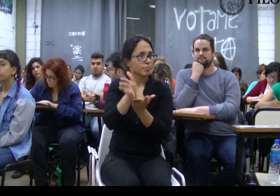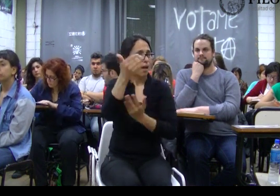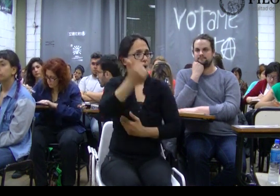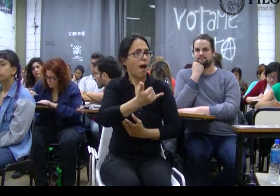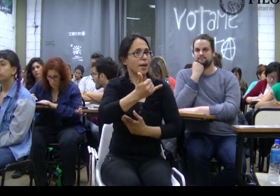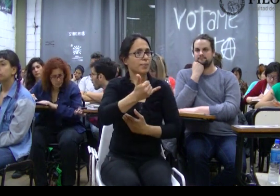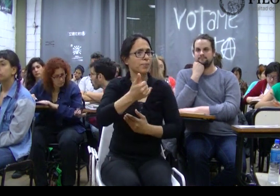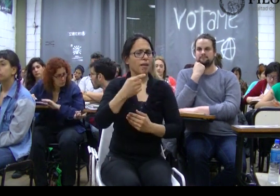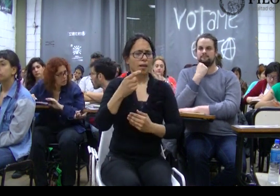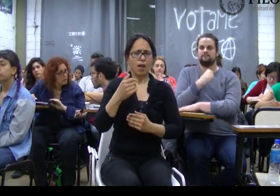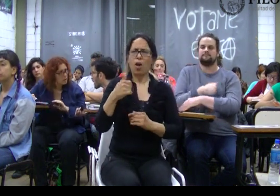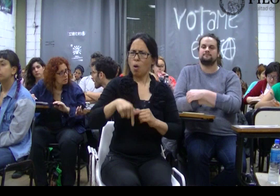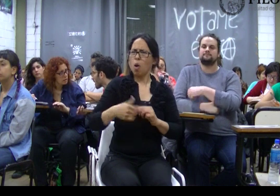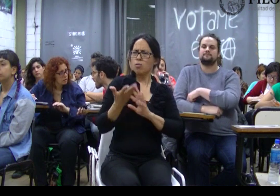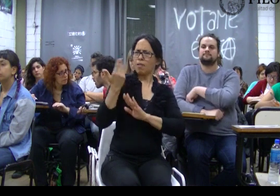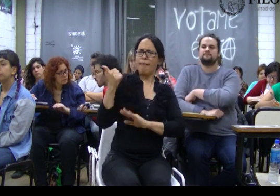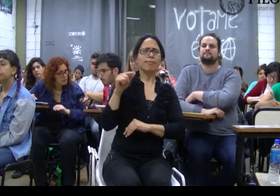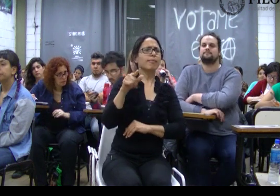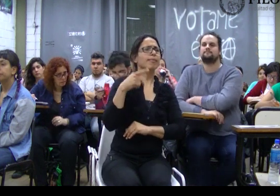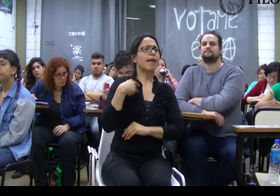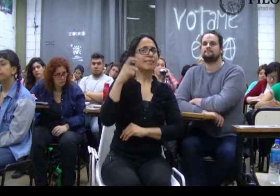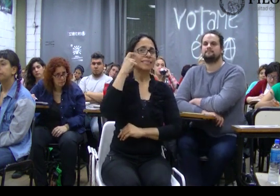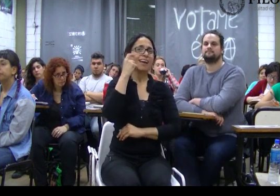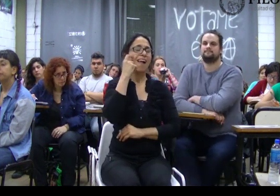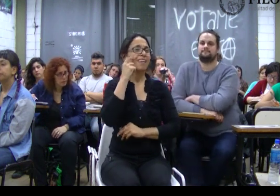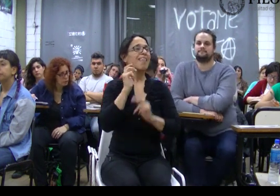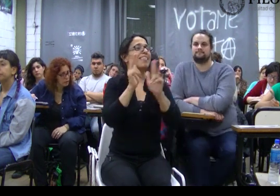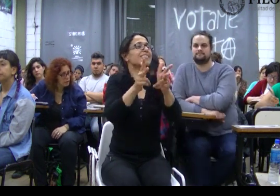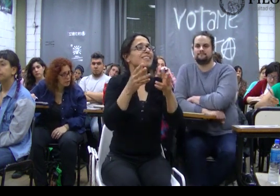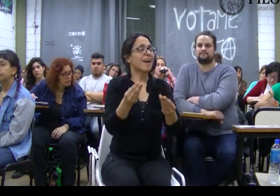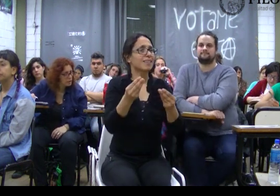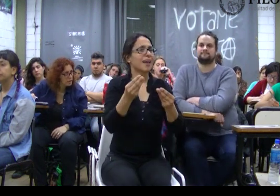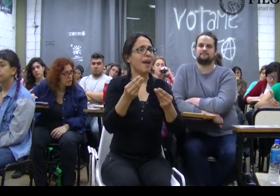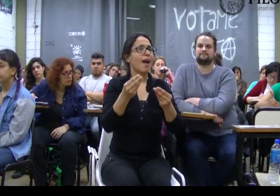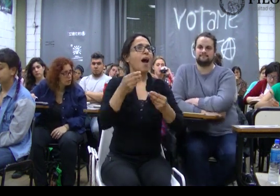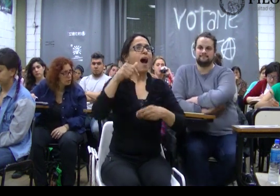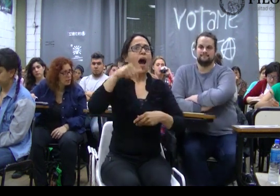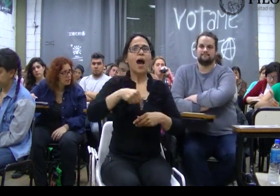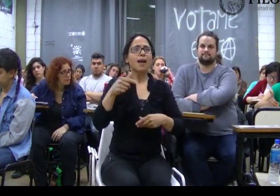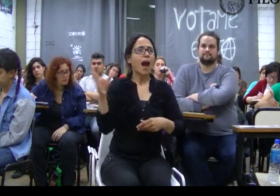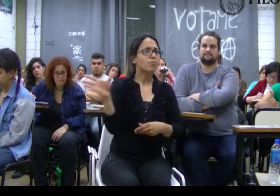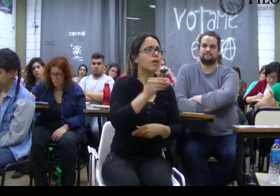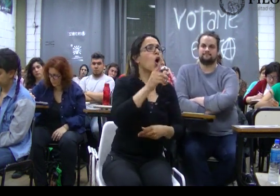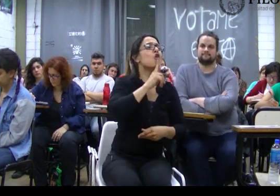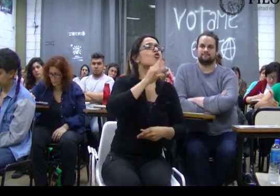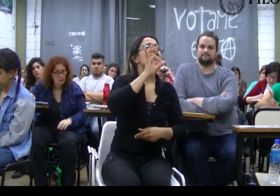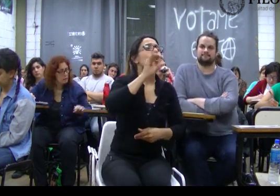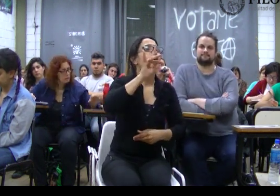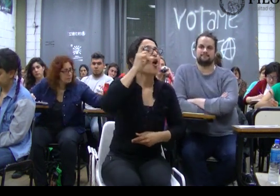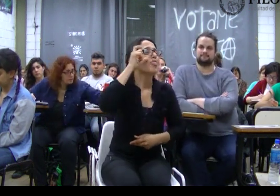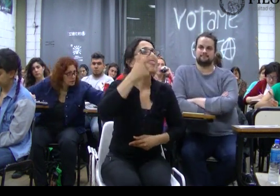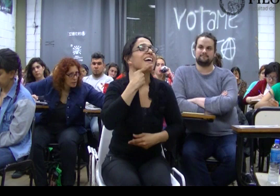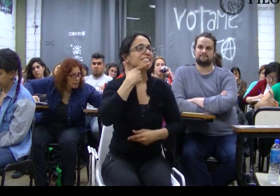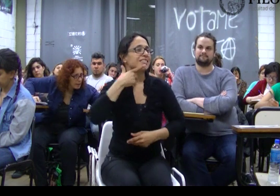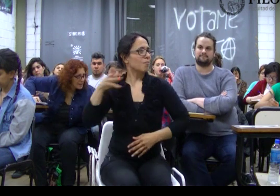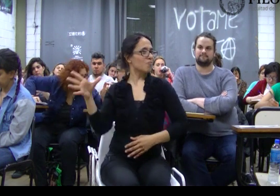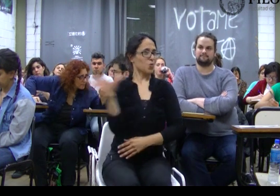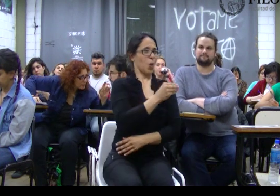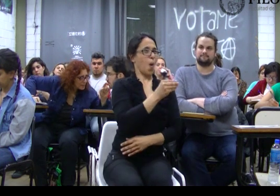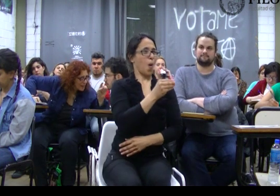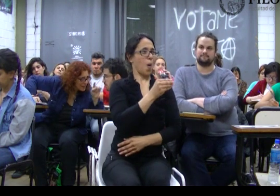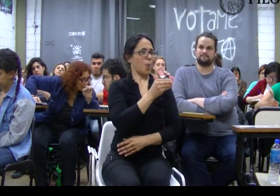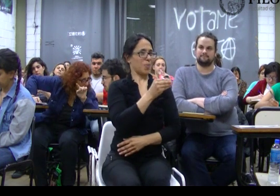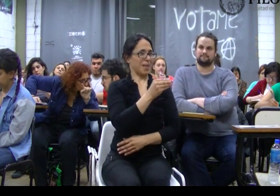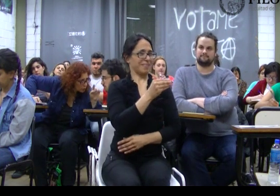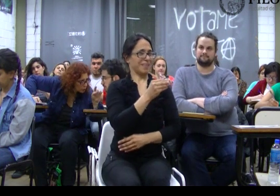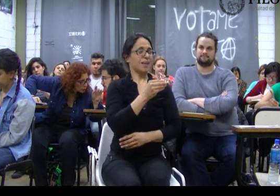Carlos anunciaba y decía, bueno, estamos todos, y la verdad es que estamos, por suerte, muchos más que